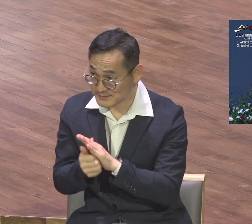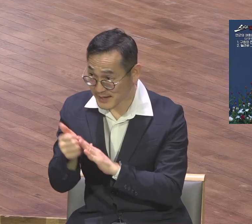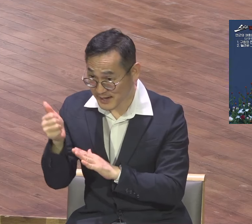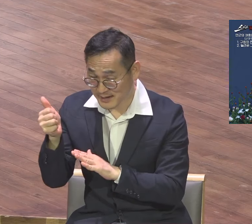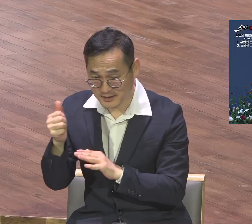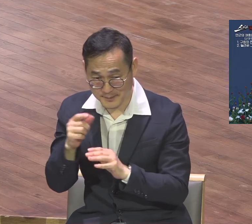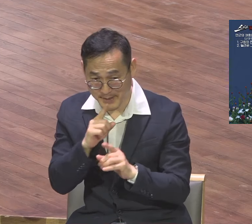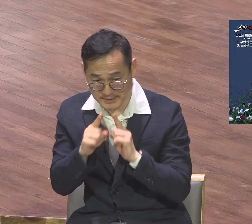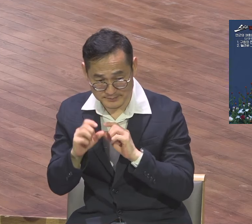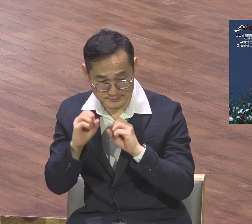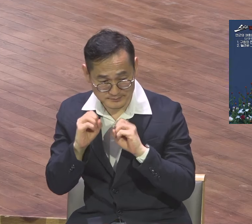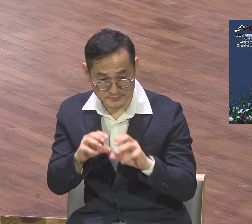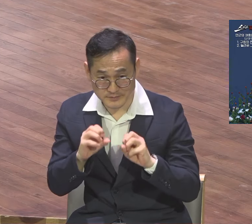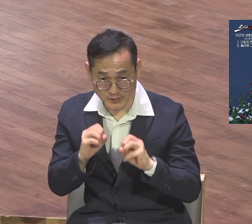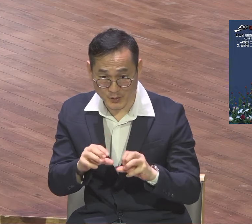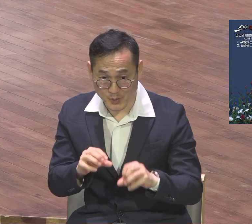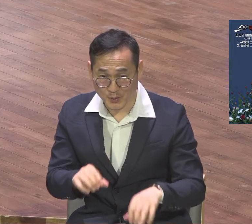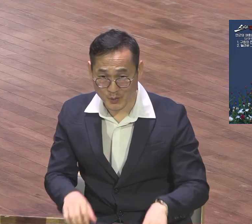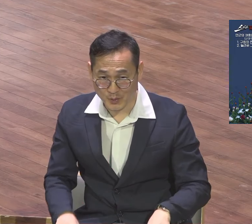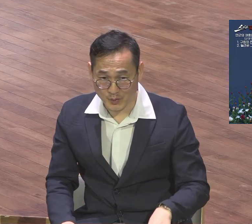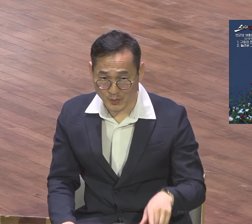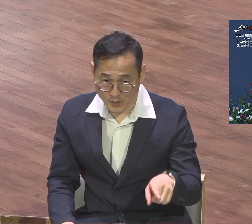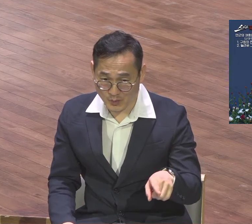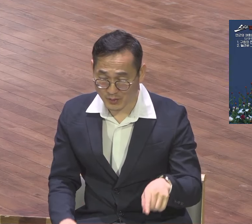전쟁이잖아요. 그때나 지금이나.